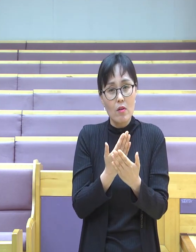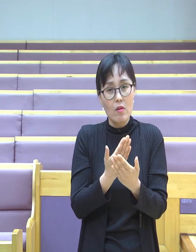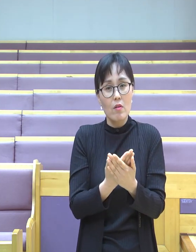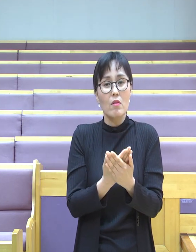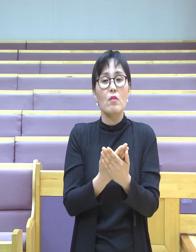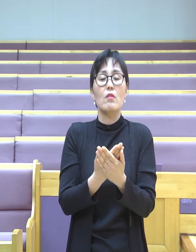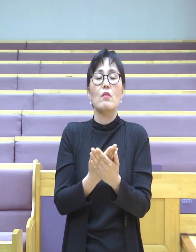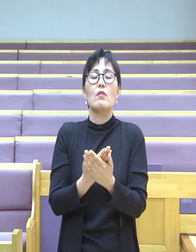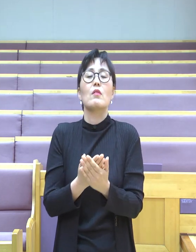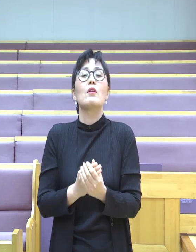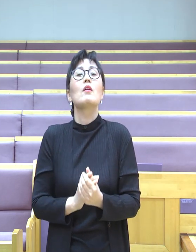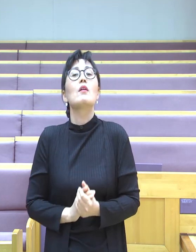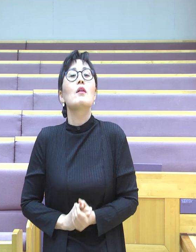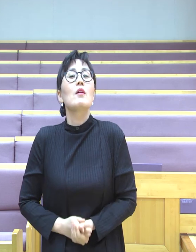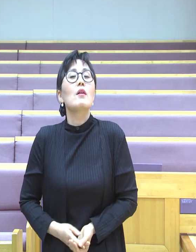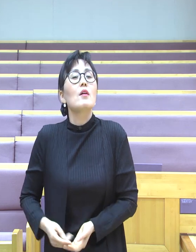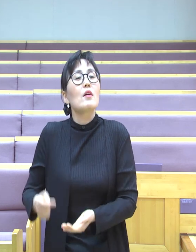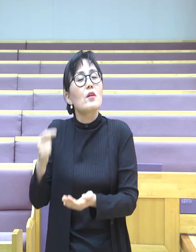평화로다